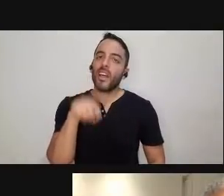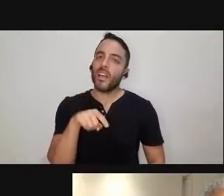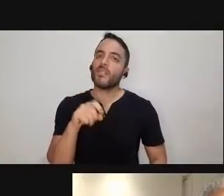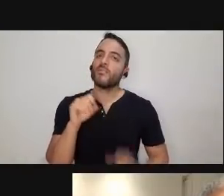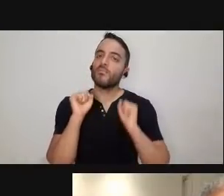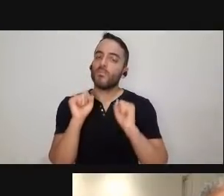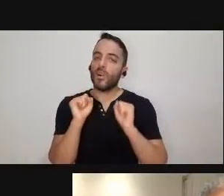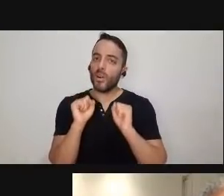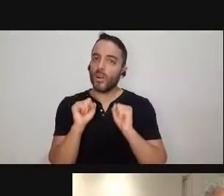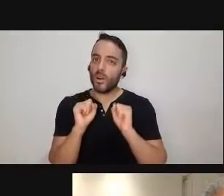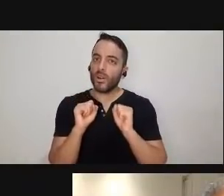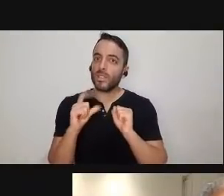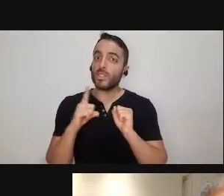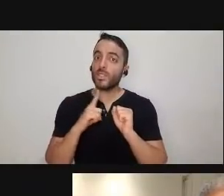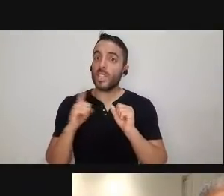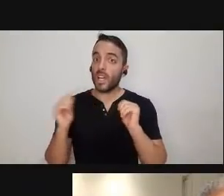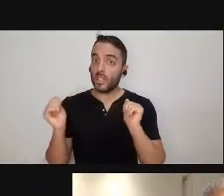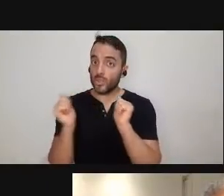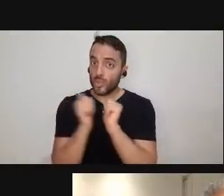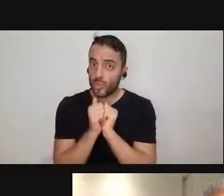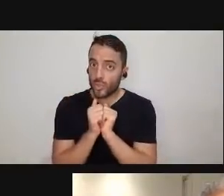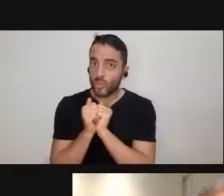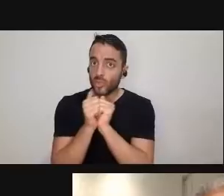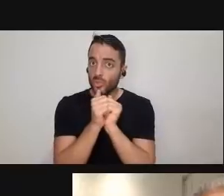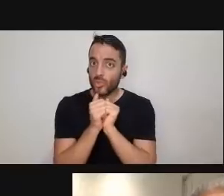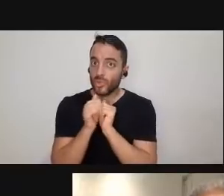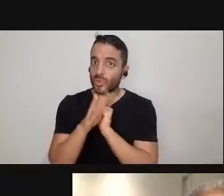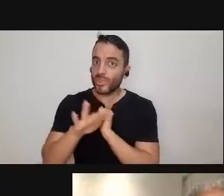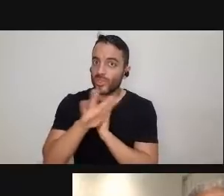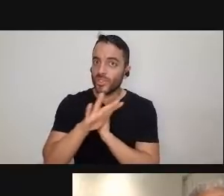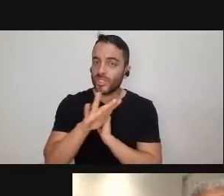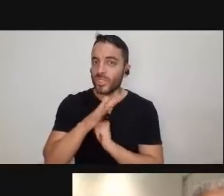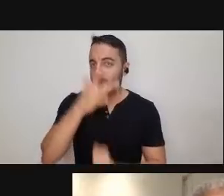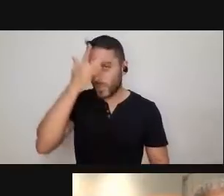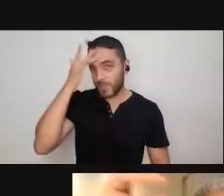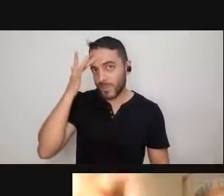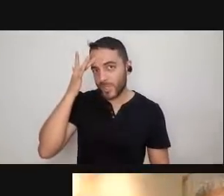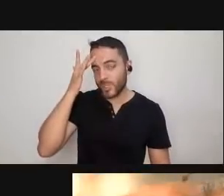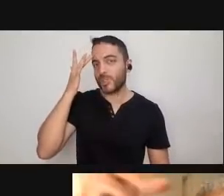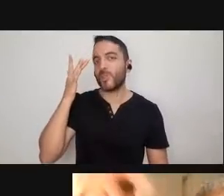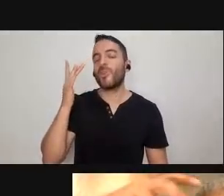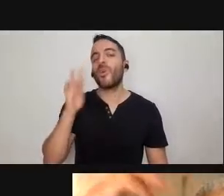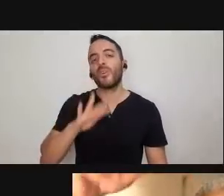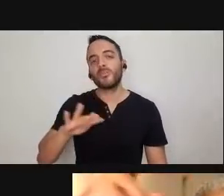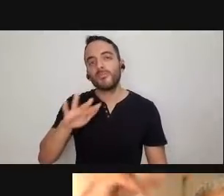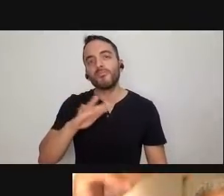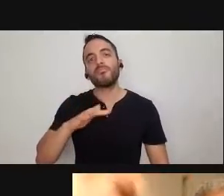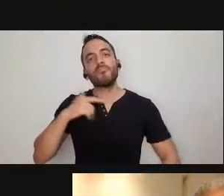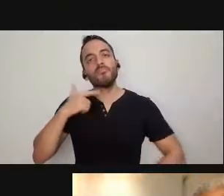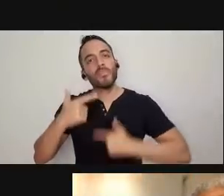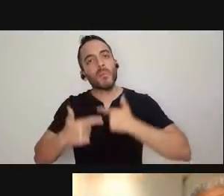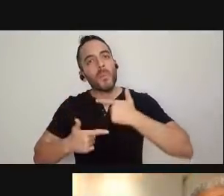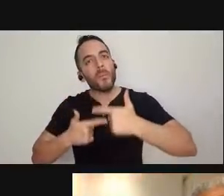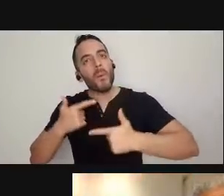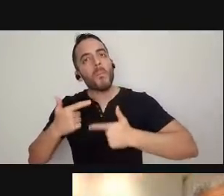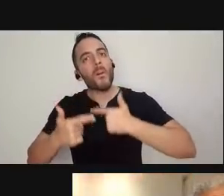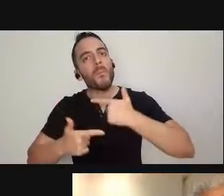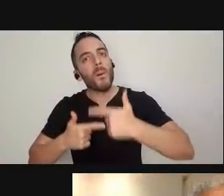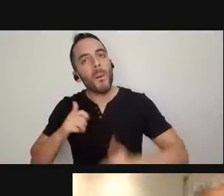com todos vocês, com os jovens, com todo mundo, trabalhando cada vez mais para